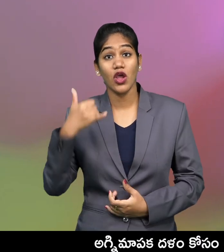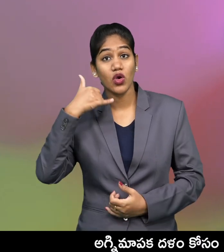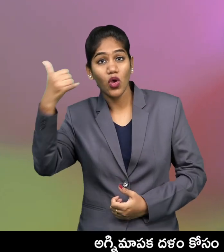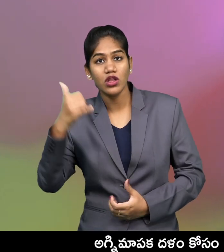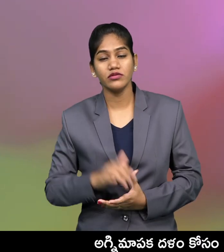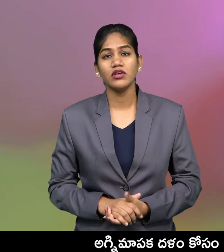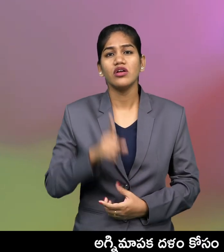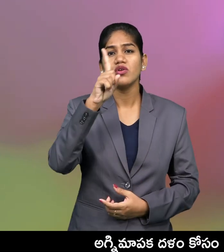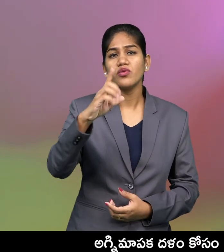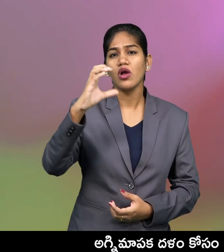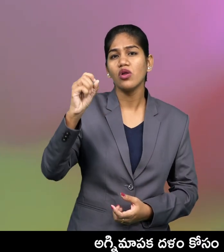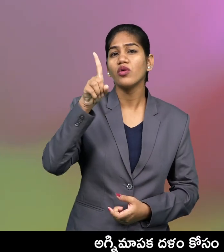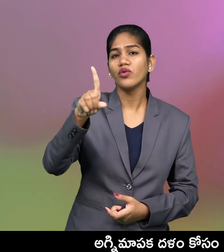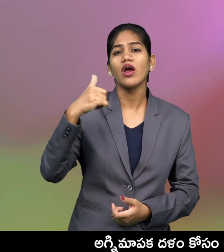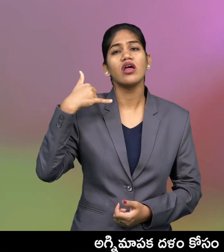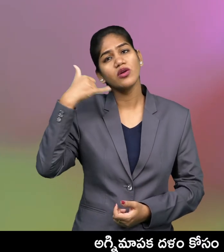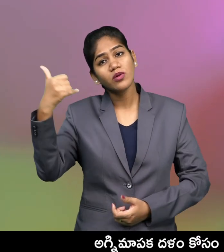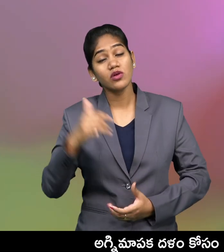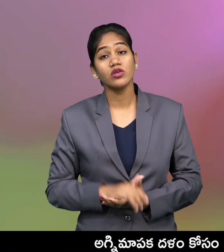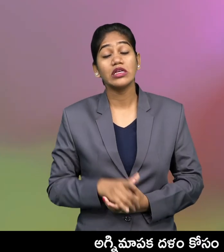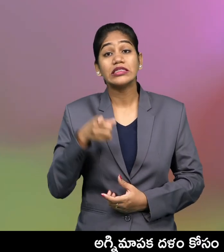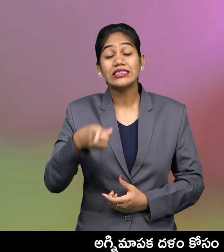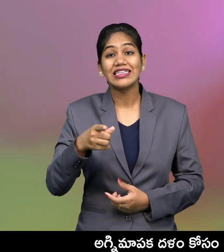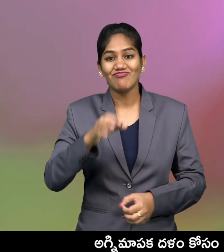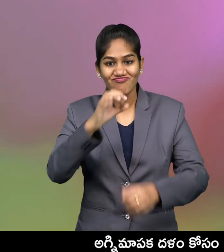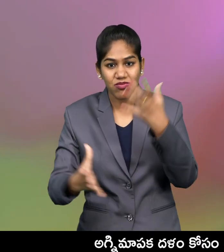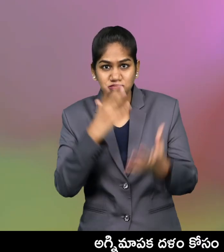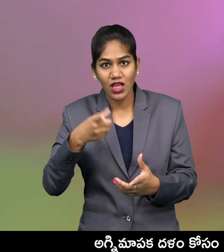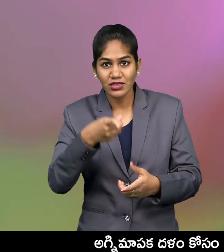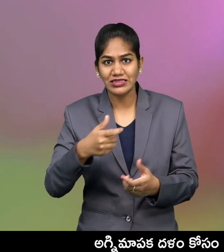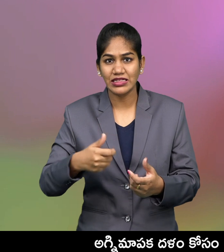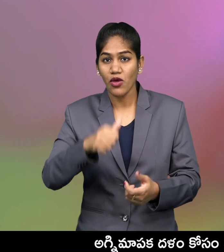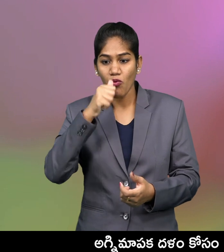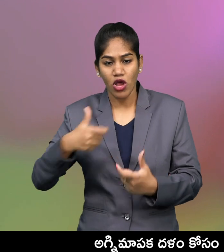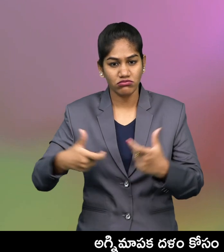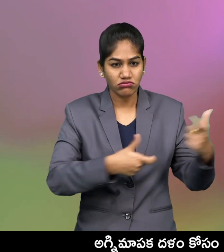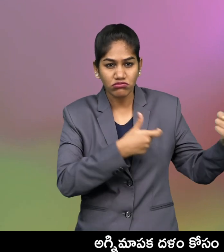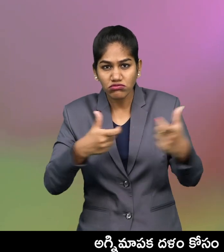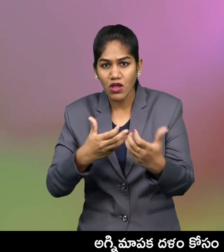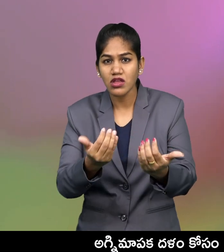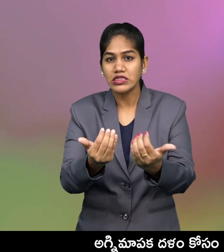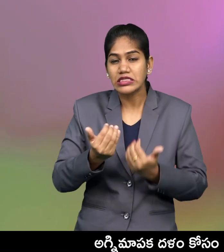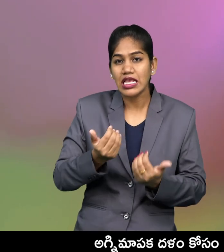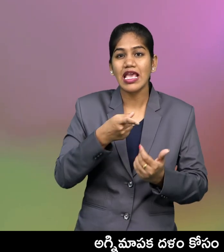అగ్నిమాపక దళం కోసం 101కి కాల్ చేయండి. మీ చిరునామాను తెలియచేయండి.